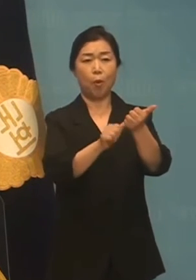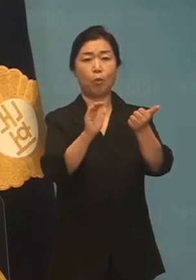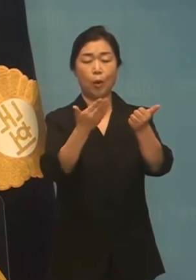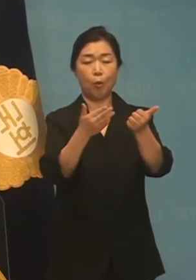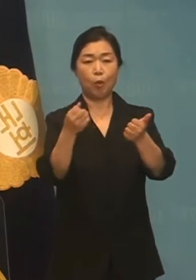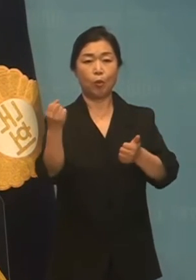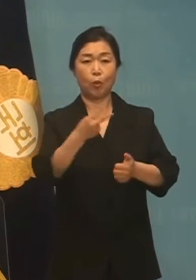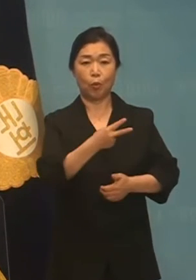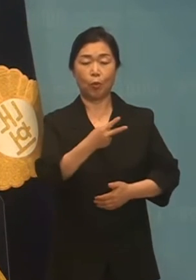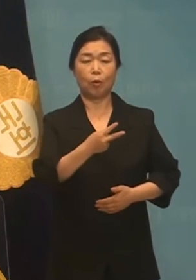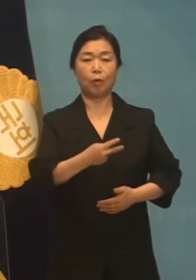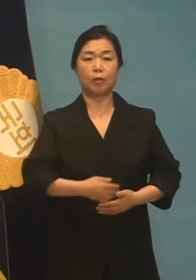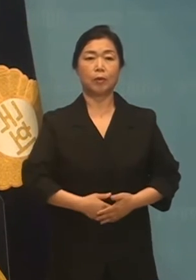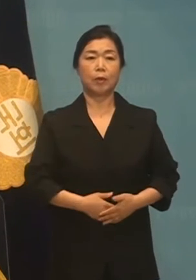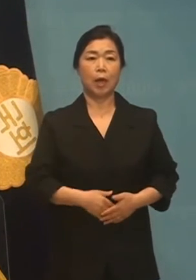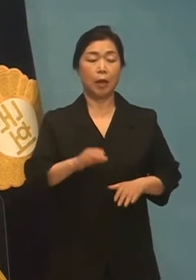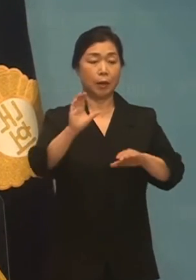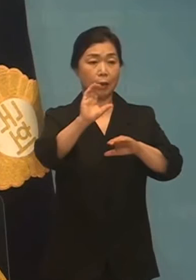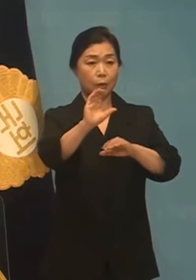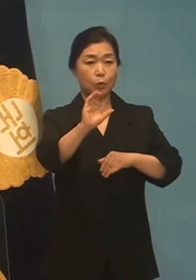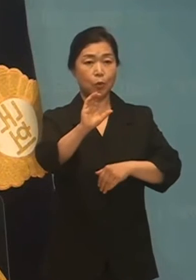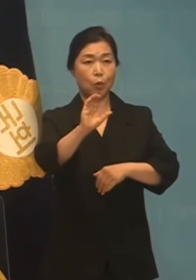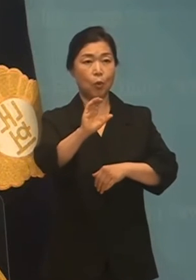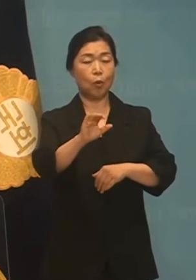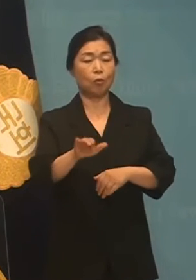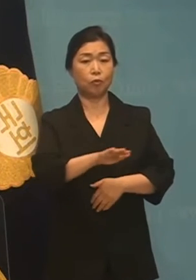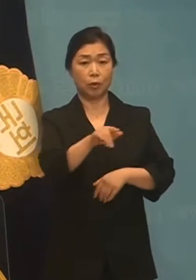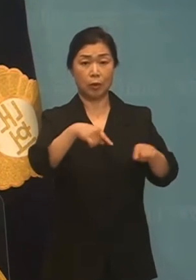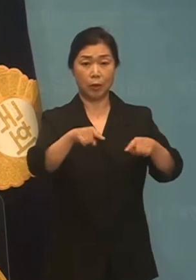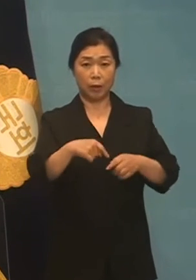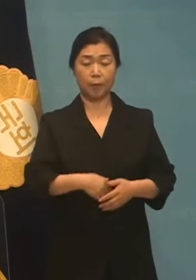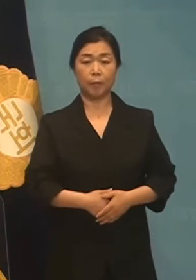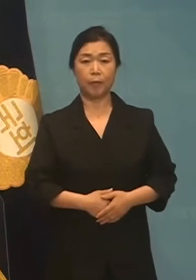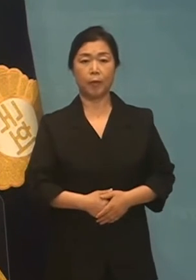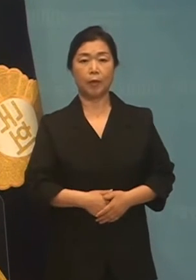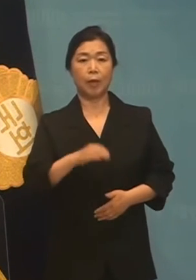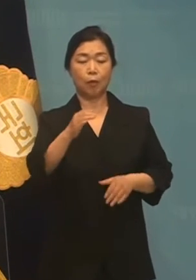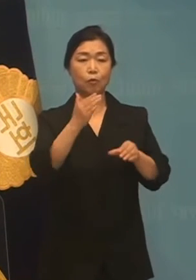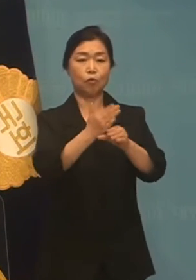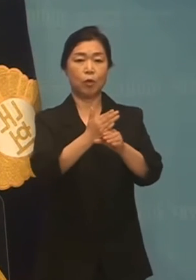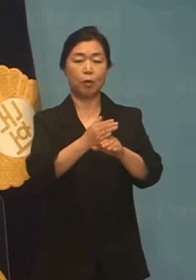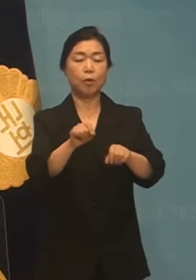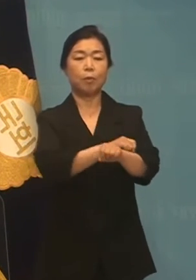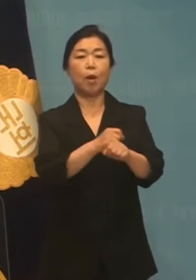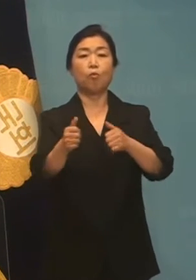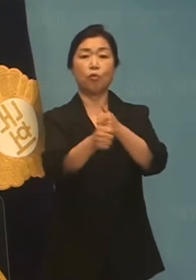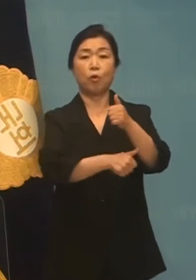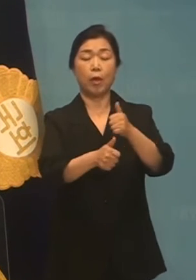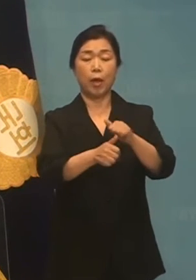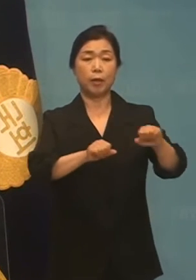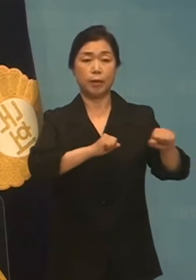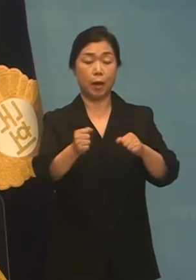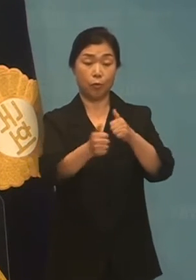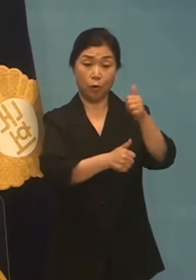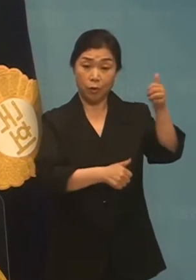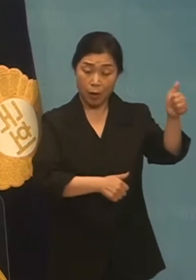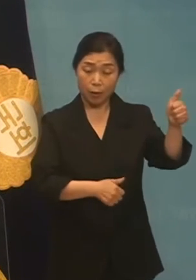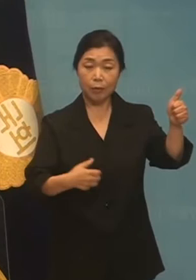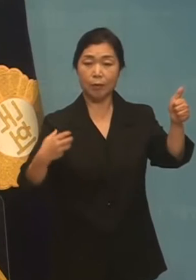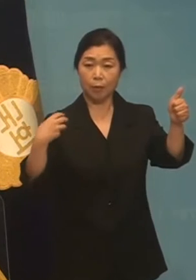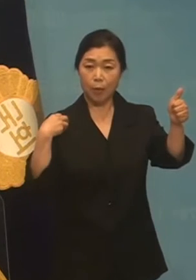부대표이시고 그리고 탄소 우리당의 표지그린 특별위원회의 실행위원장으로서